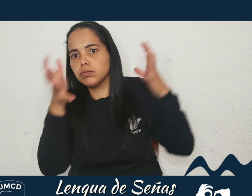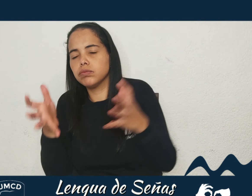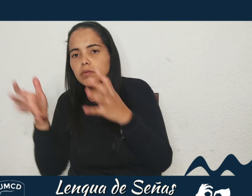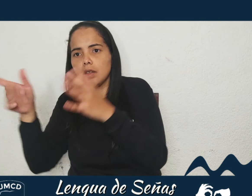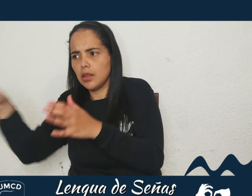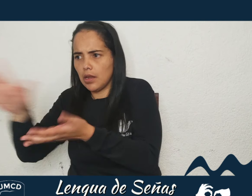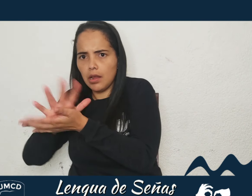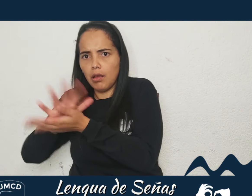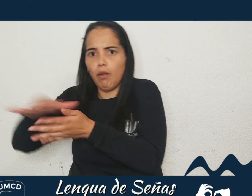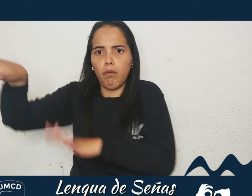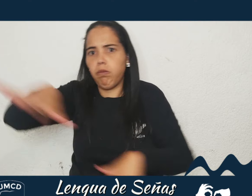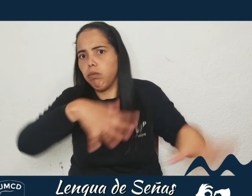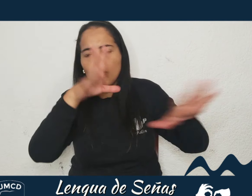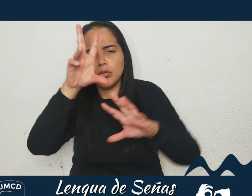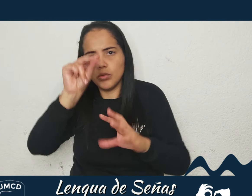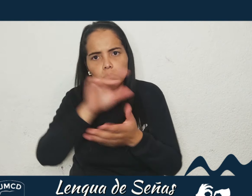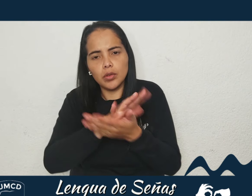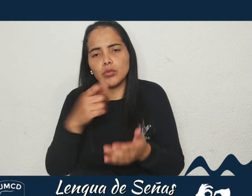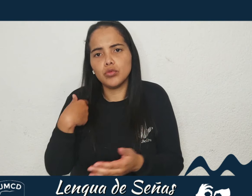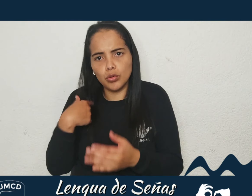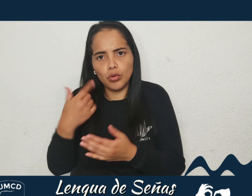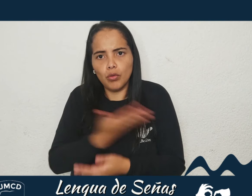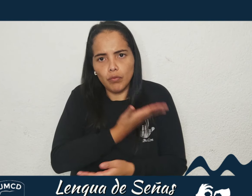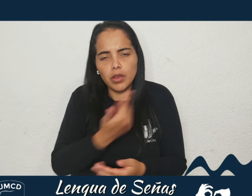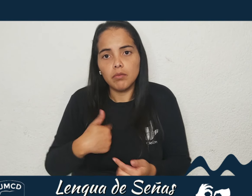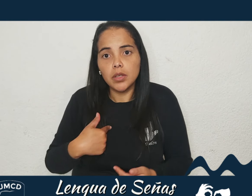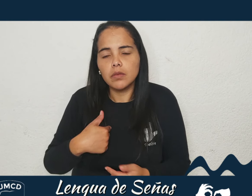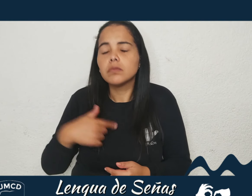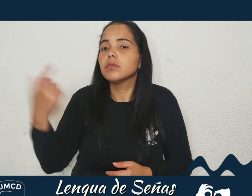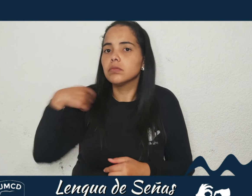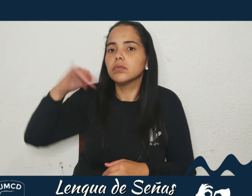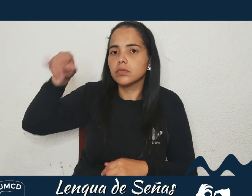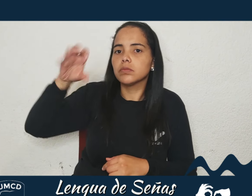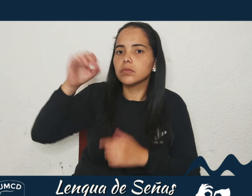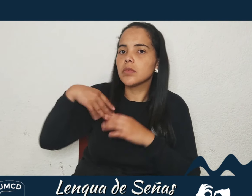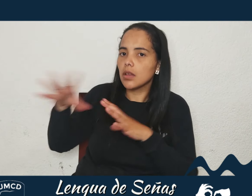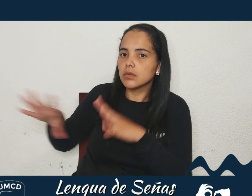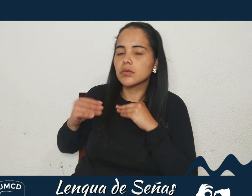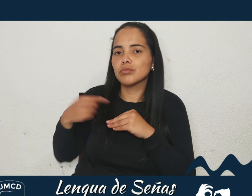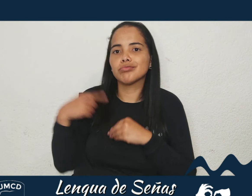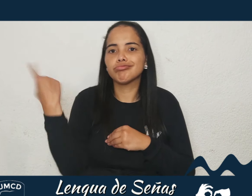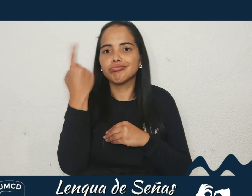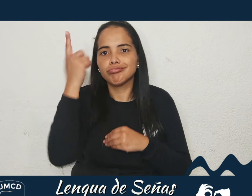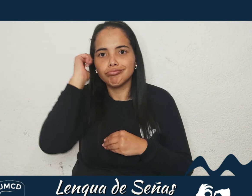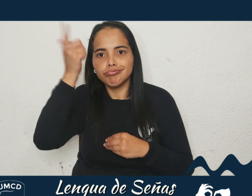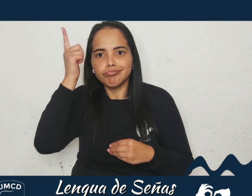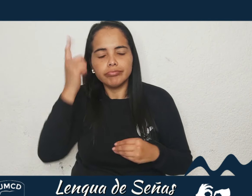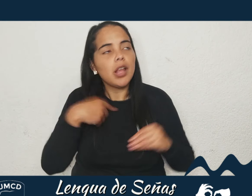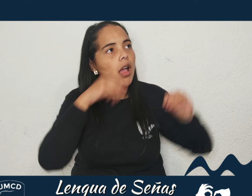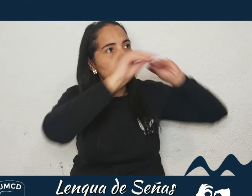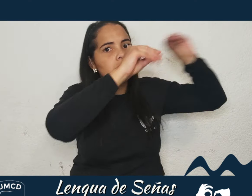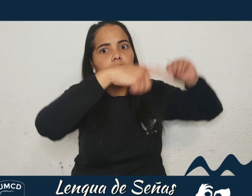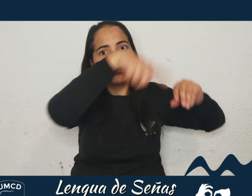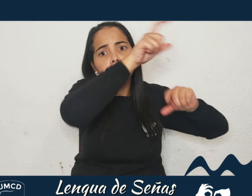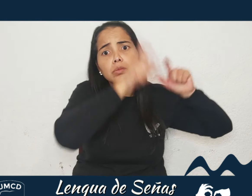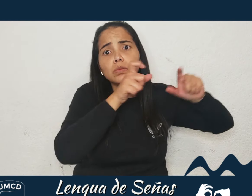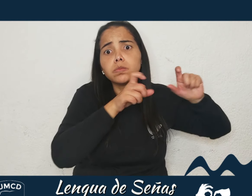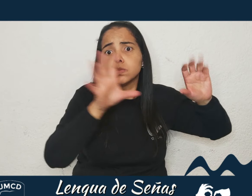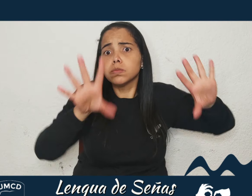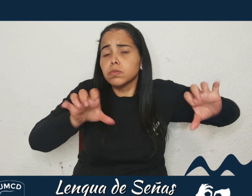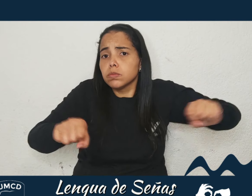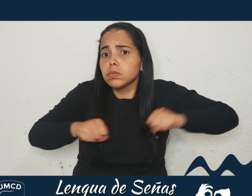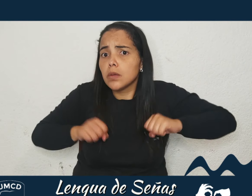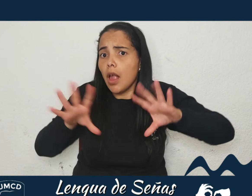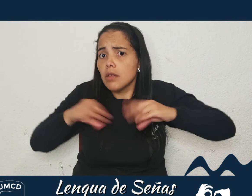pueblo engrandeció su conocimiento del Dios Todopoderoso al ver a Dios siguiendo